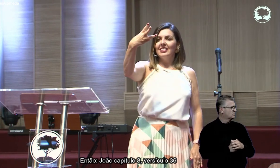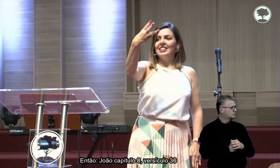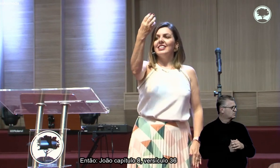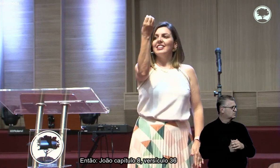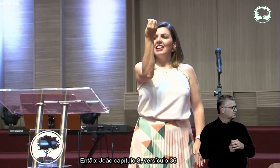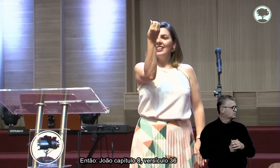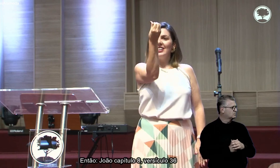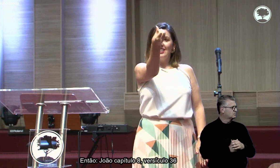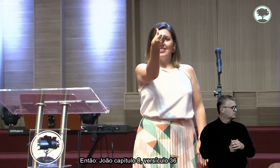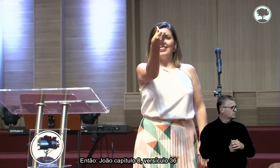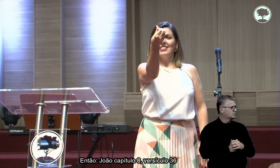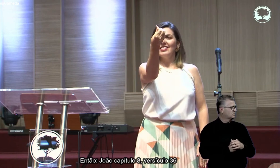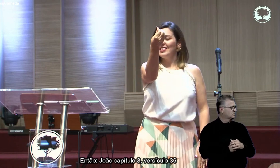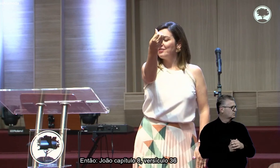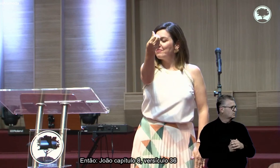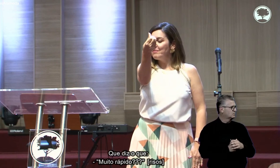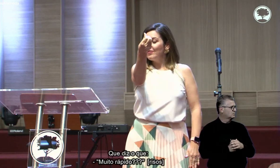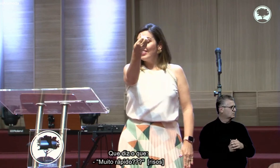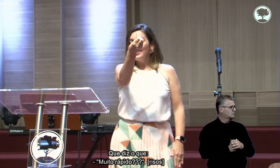36.